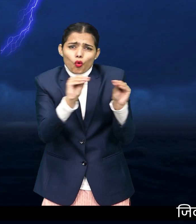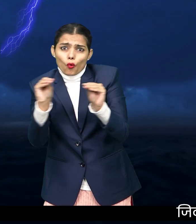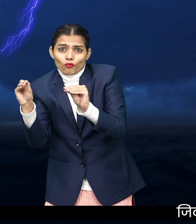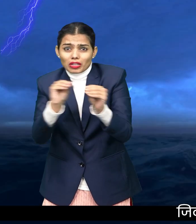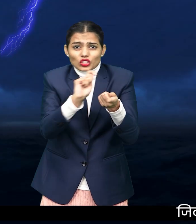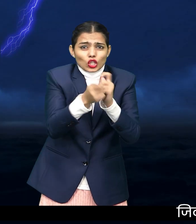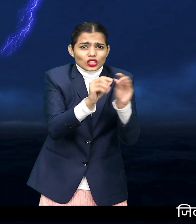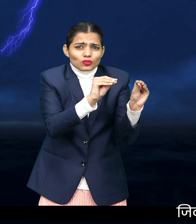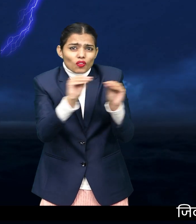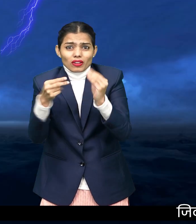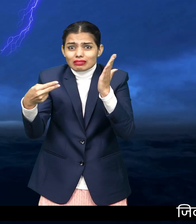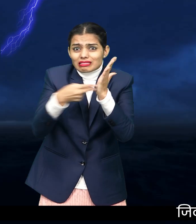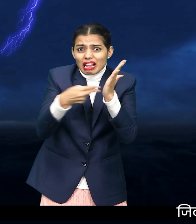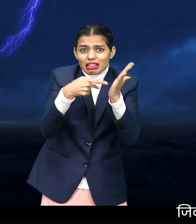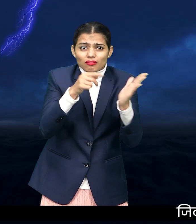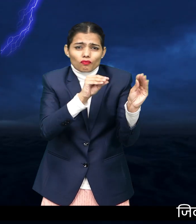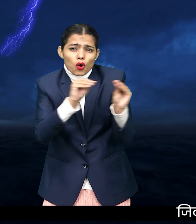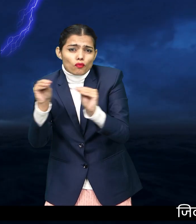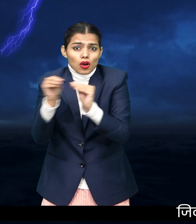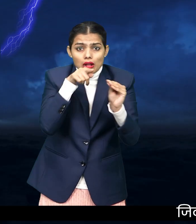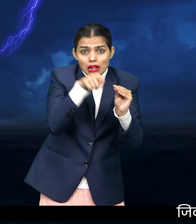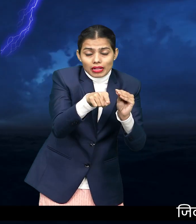जिवंत उदाहरण आहे.